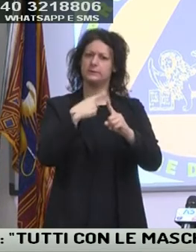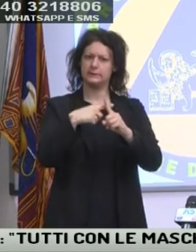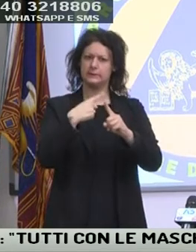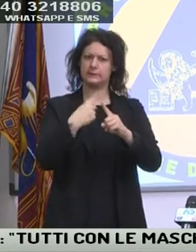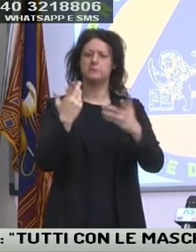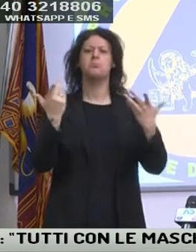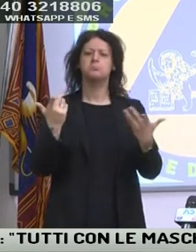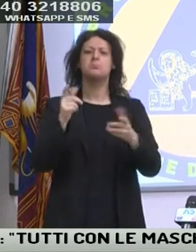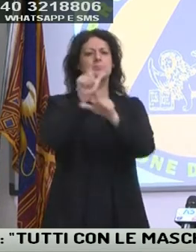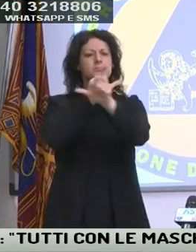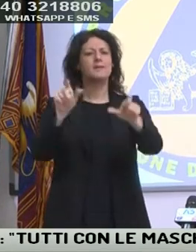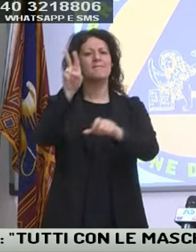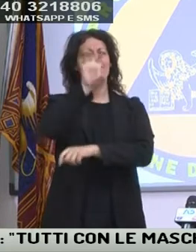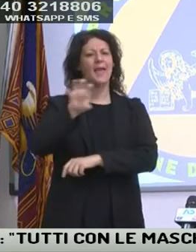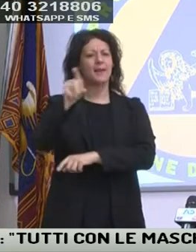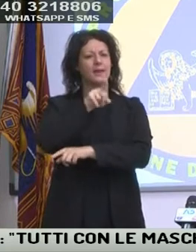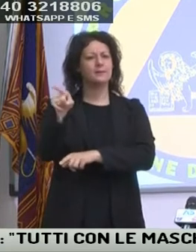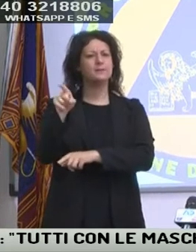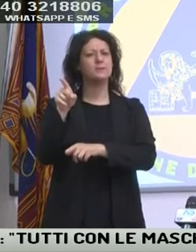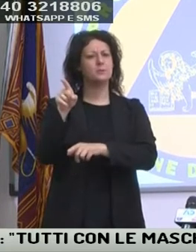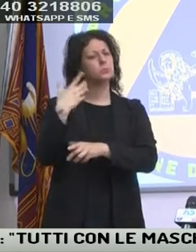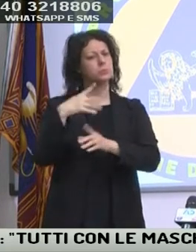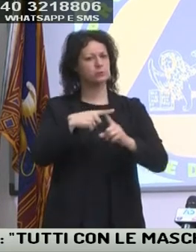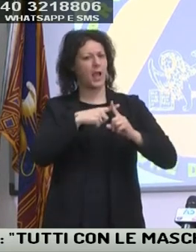Veneti che comunque hanno fatto i sacrifici in questi 2 mesi, e